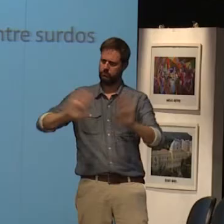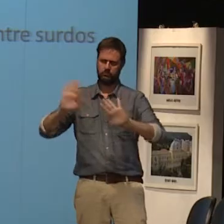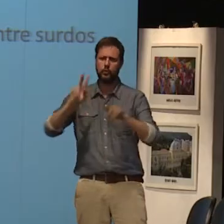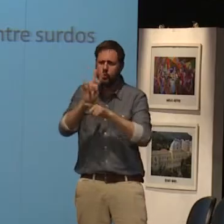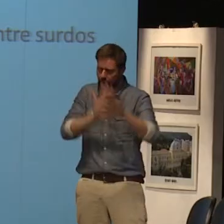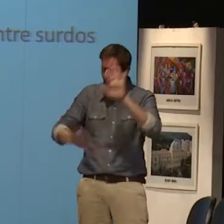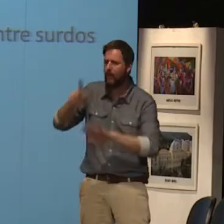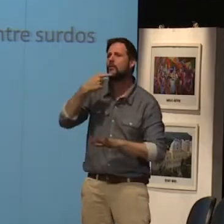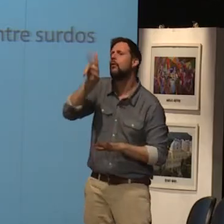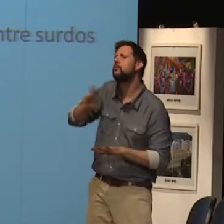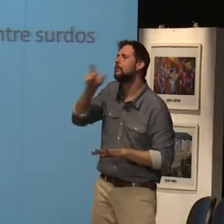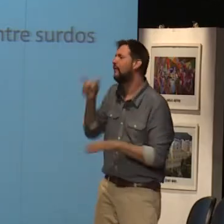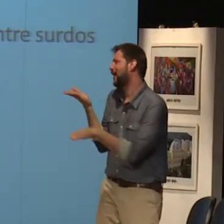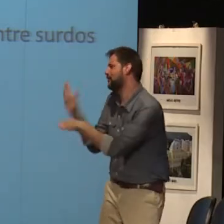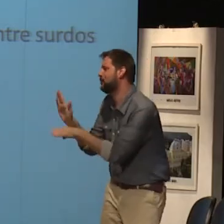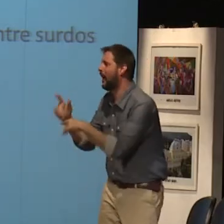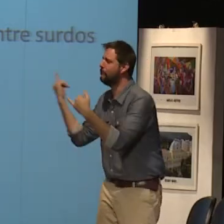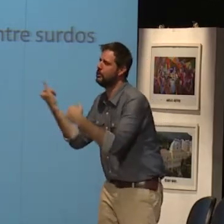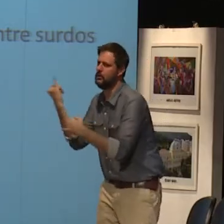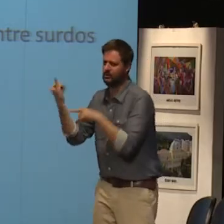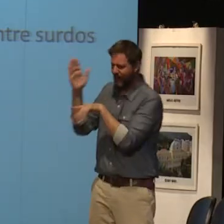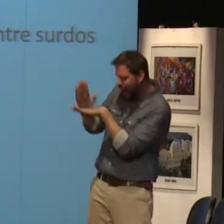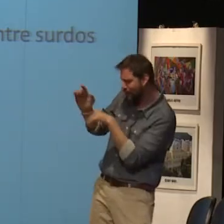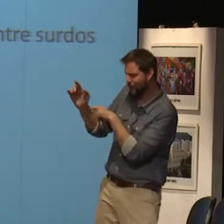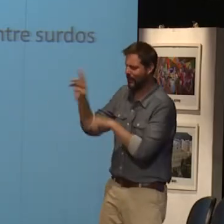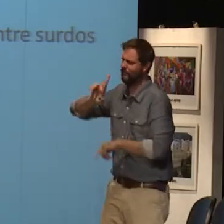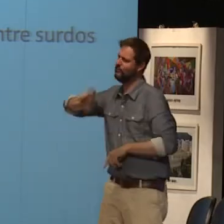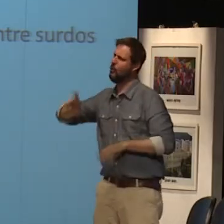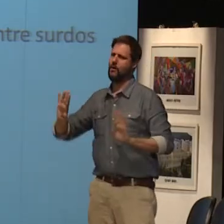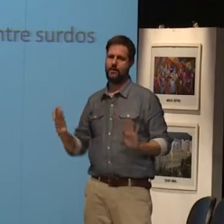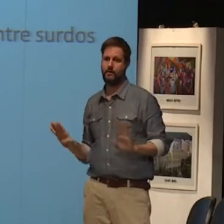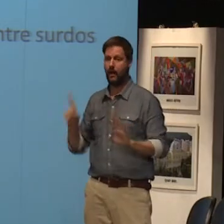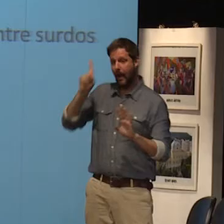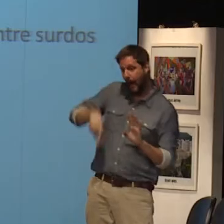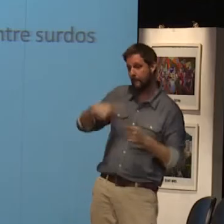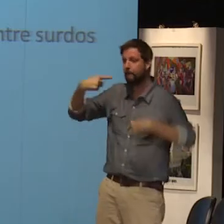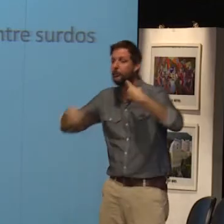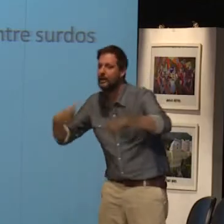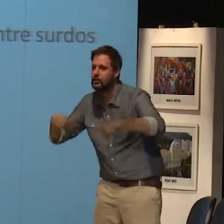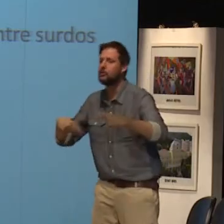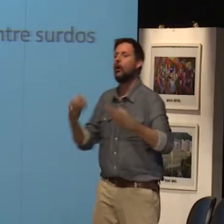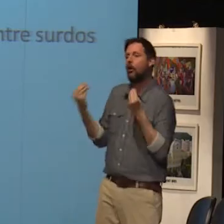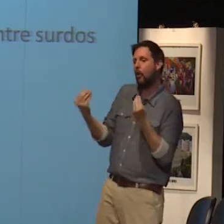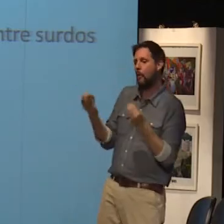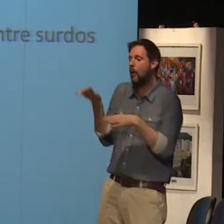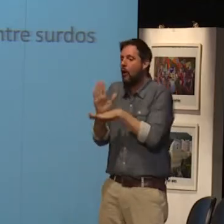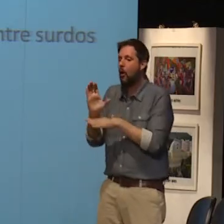política, apoiar. Não é isso. Cuidado com que vocês usam essa palavra. Ajudar não é ajuda. É política, é